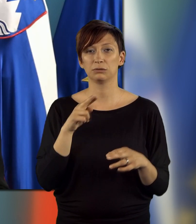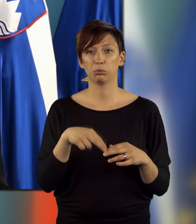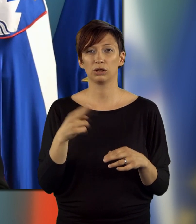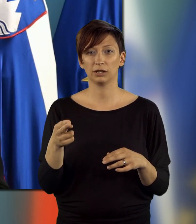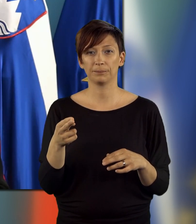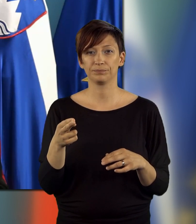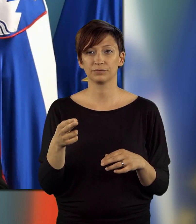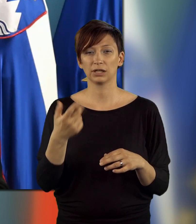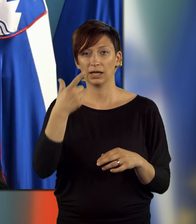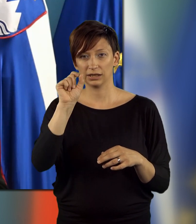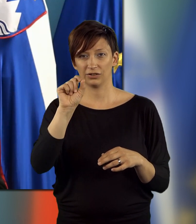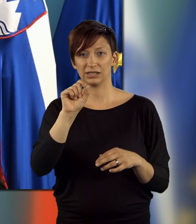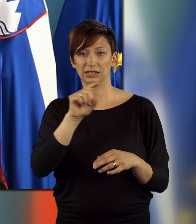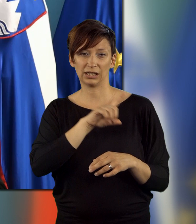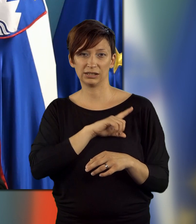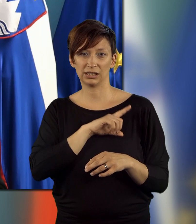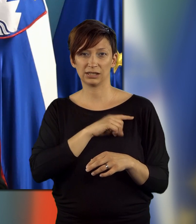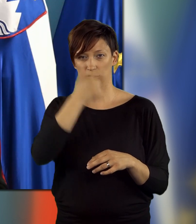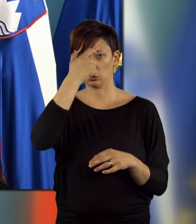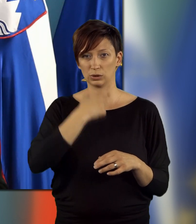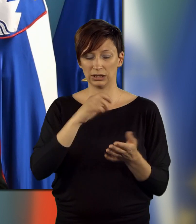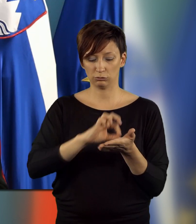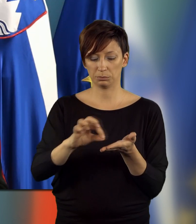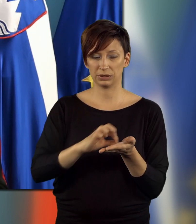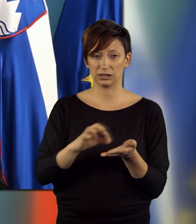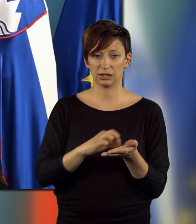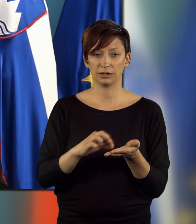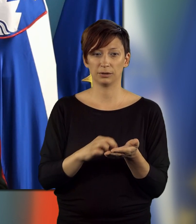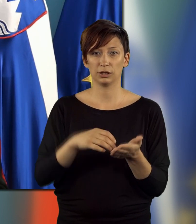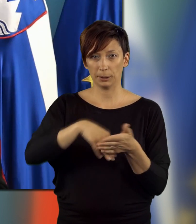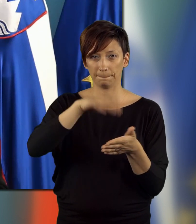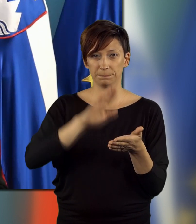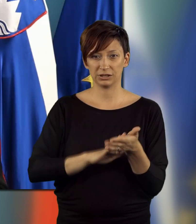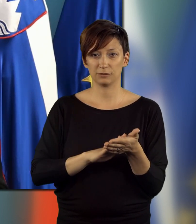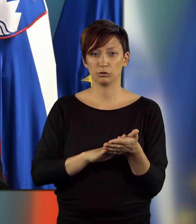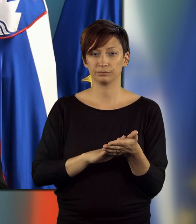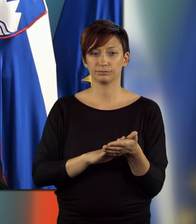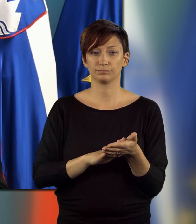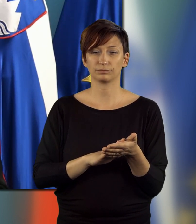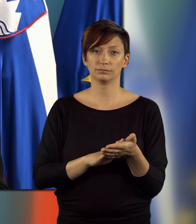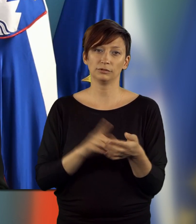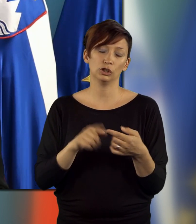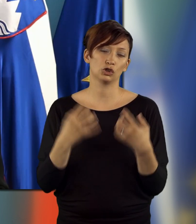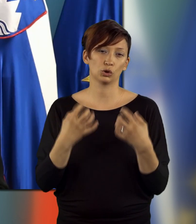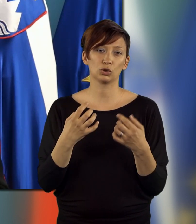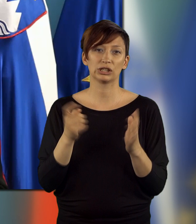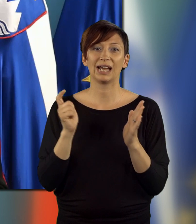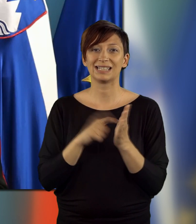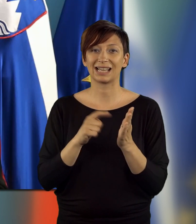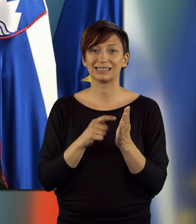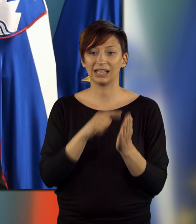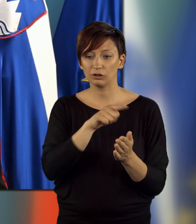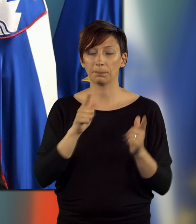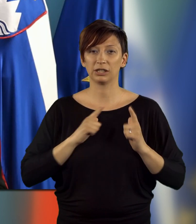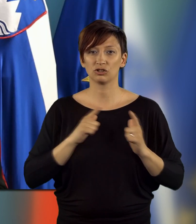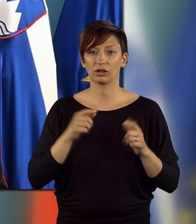potem od 20. decembra osebno pisala pismo in, če hočete, zahtevo